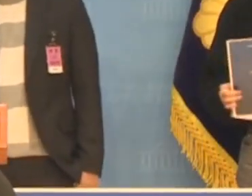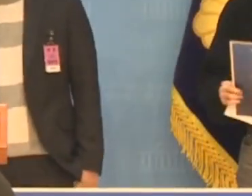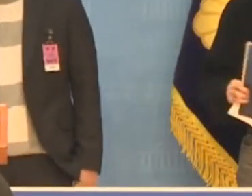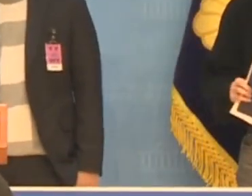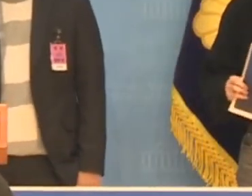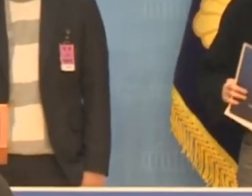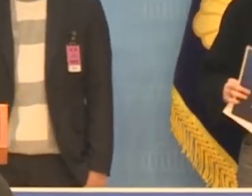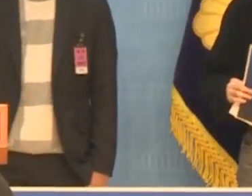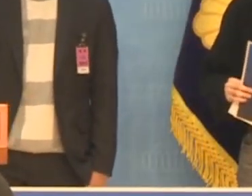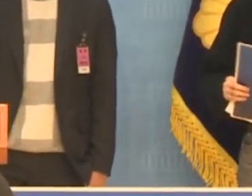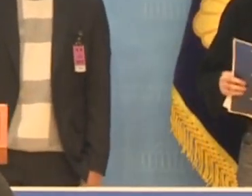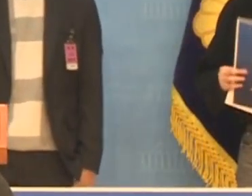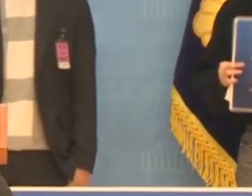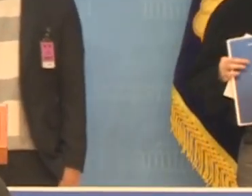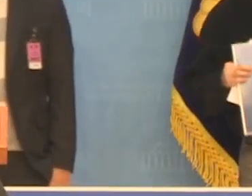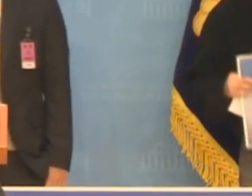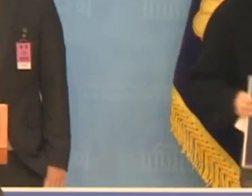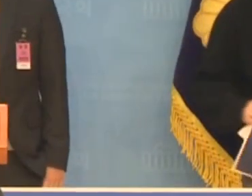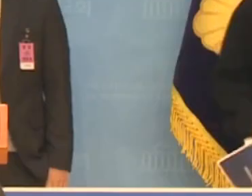시작하겠습니다.